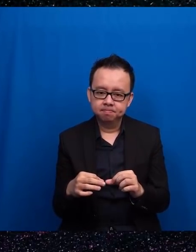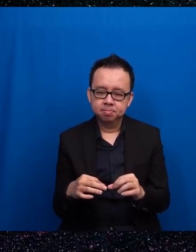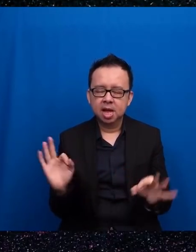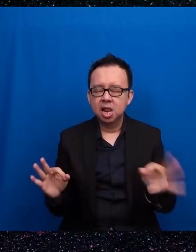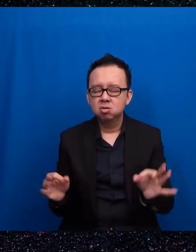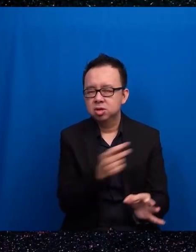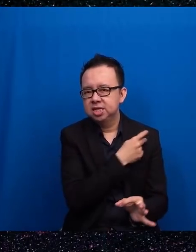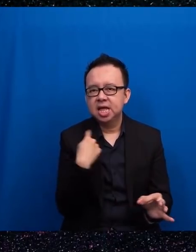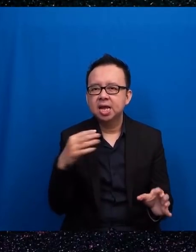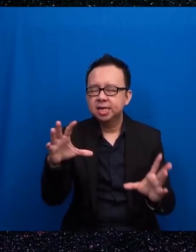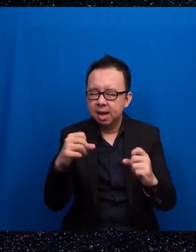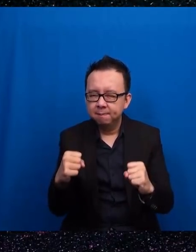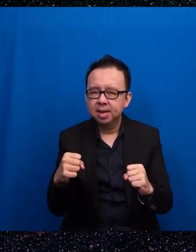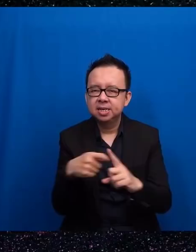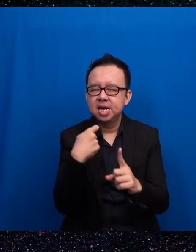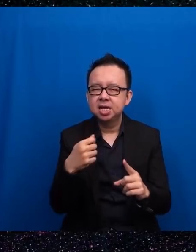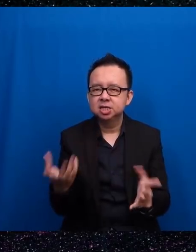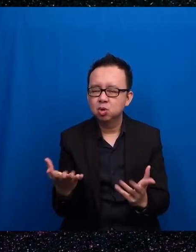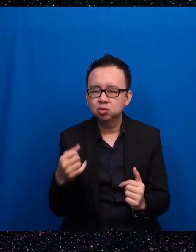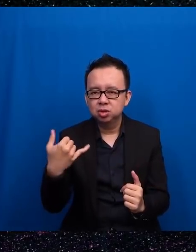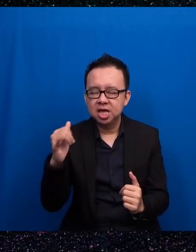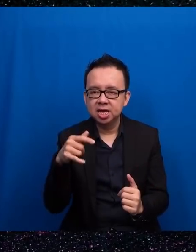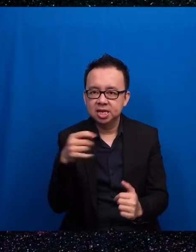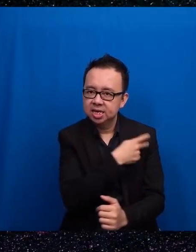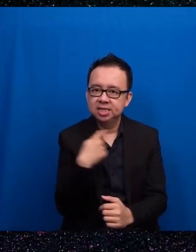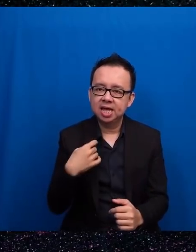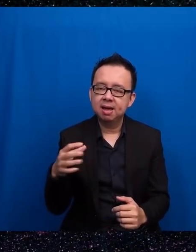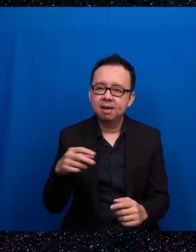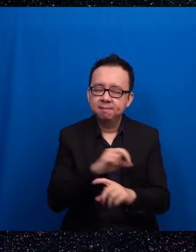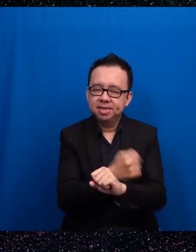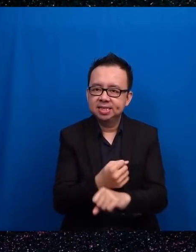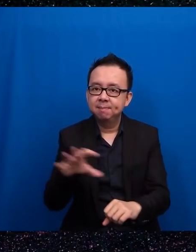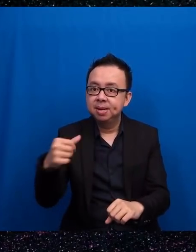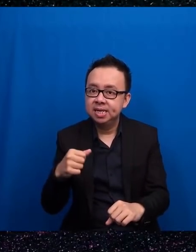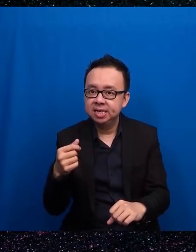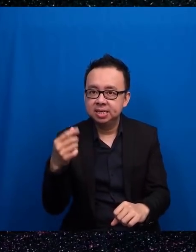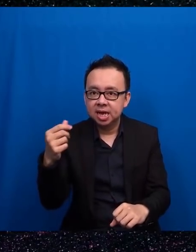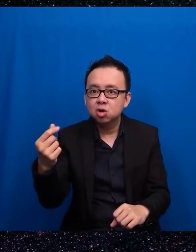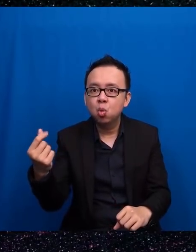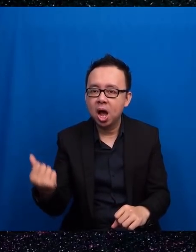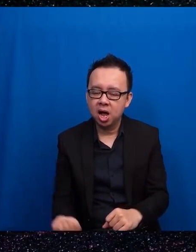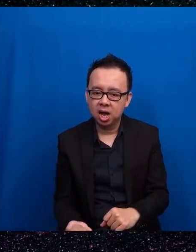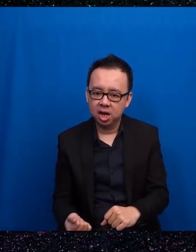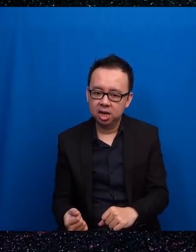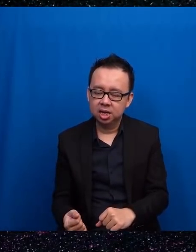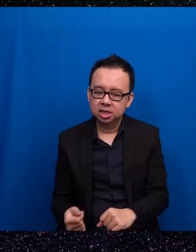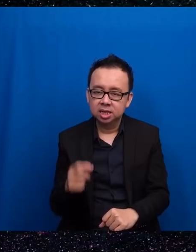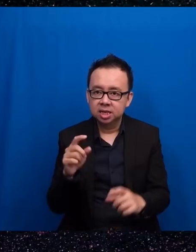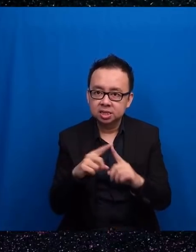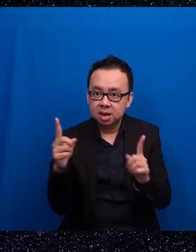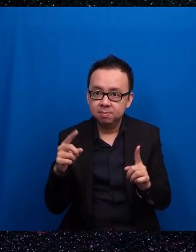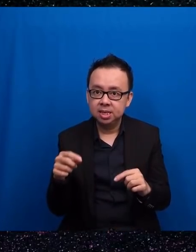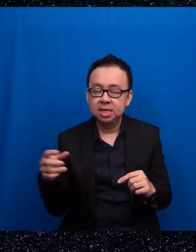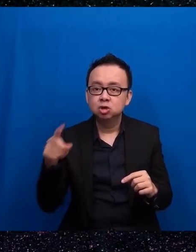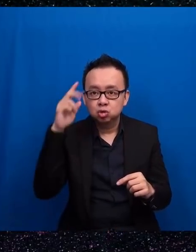bukan mujizat karena kita bisa mengusahakan. Tapi aku kan memberi makan engkau dari milik pusaka